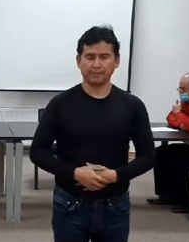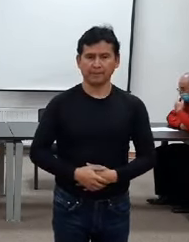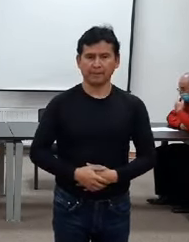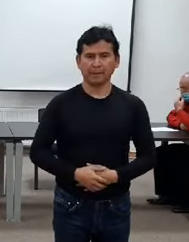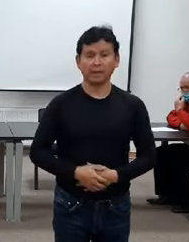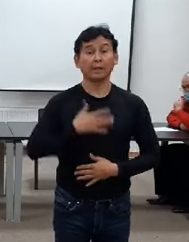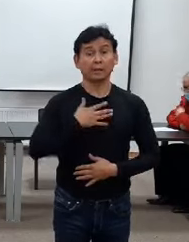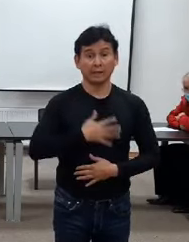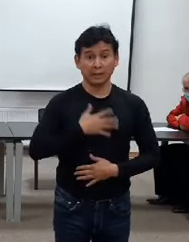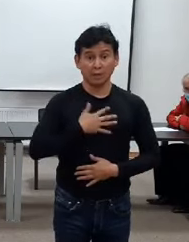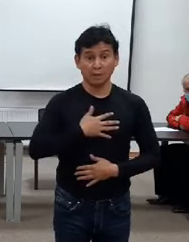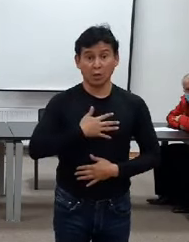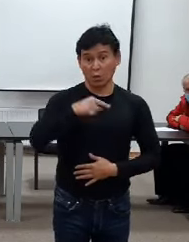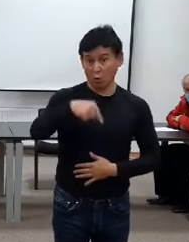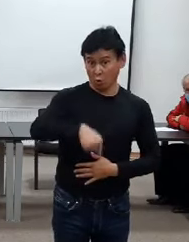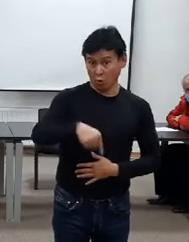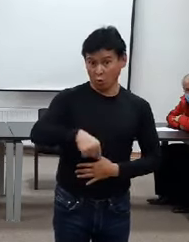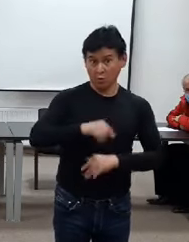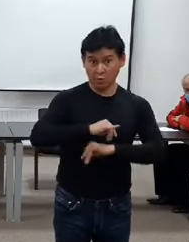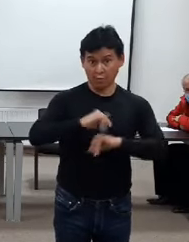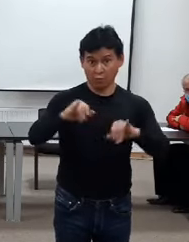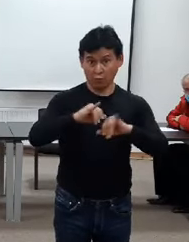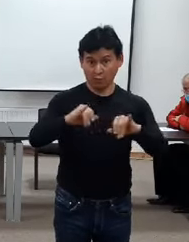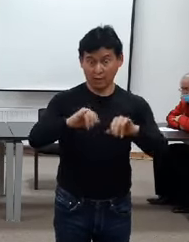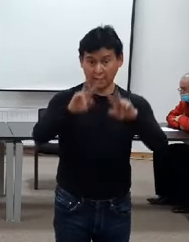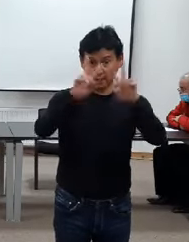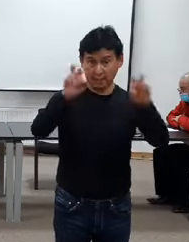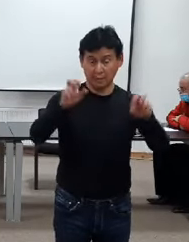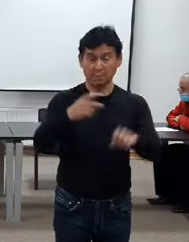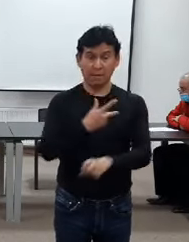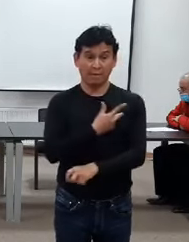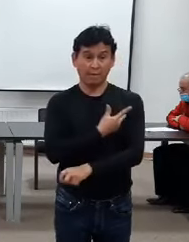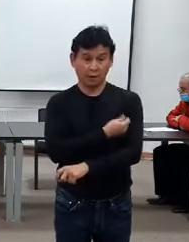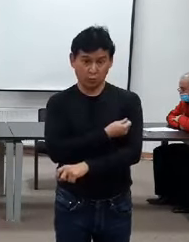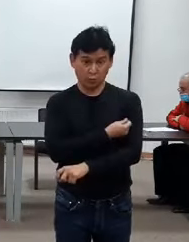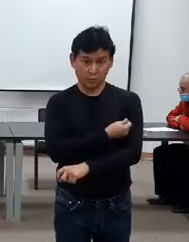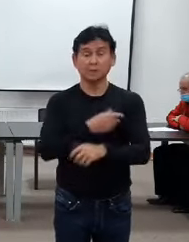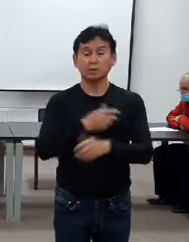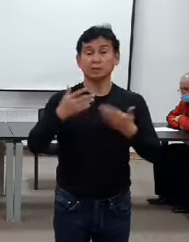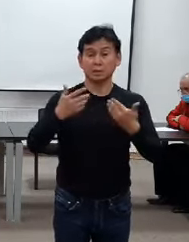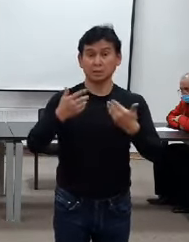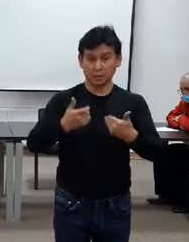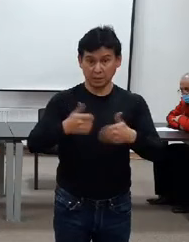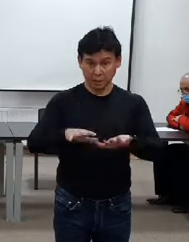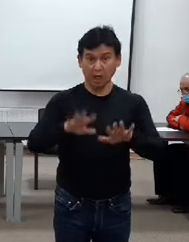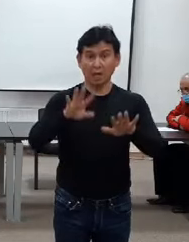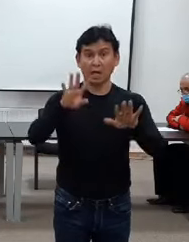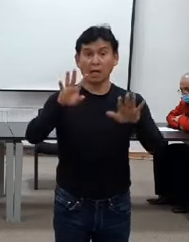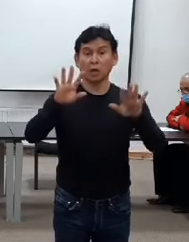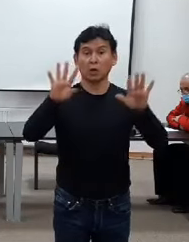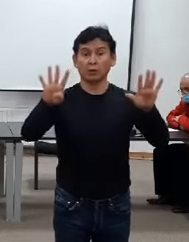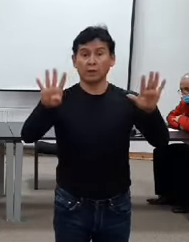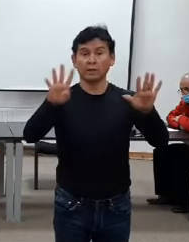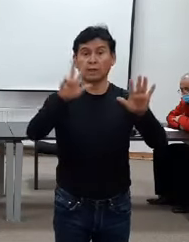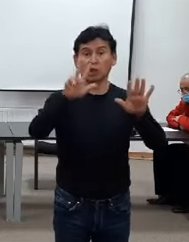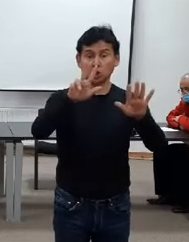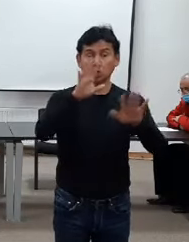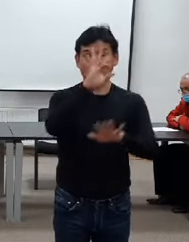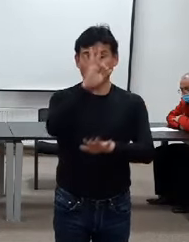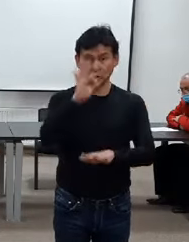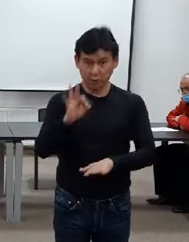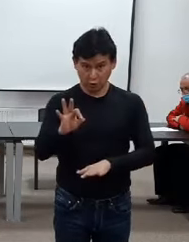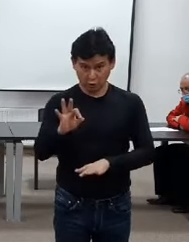Quiero hoy día también informarles que respecto del proceso de vacunación ya estamos pasando el 98%, sin embargo, aún queda un